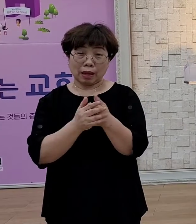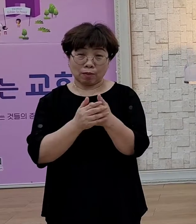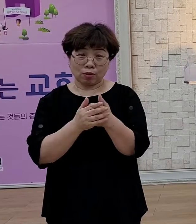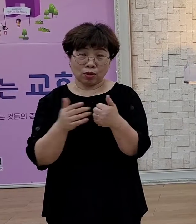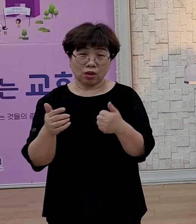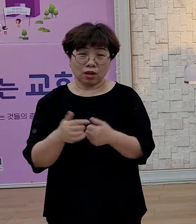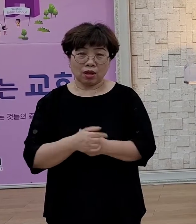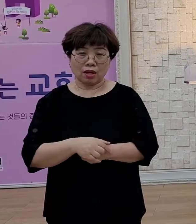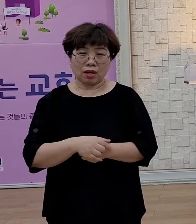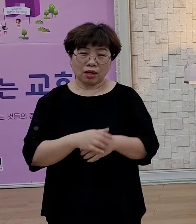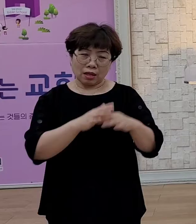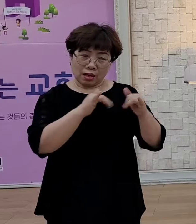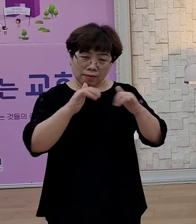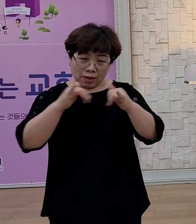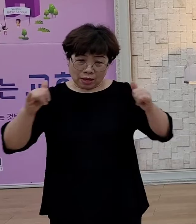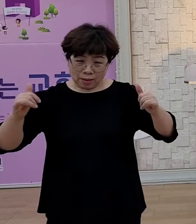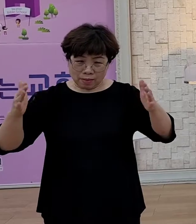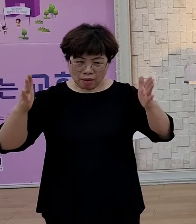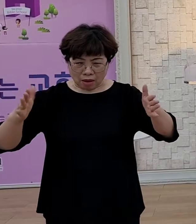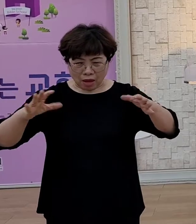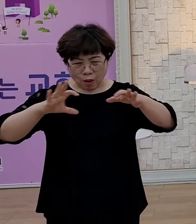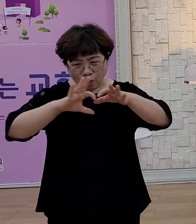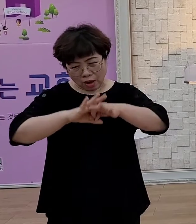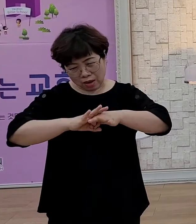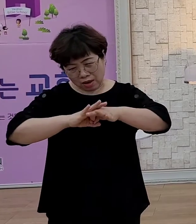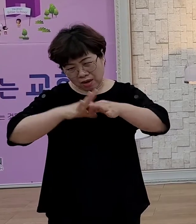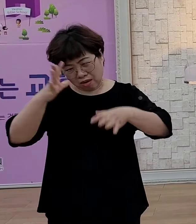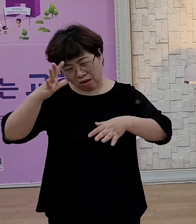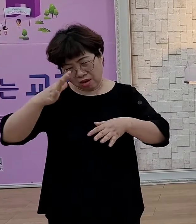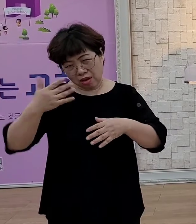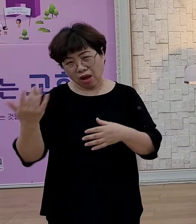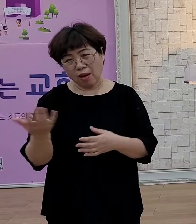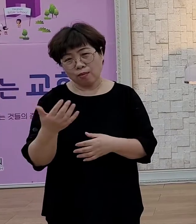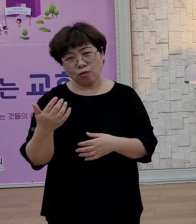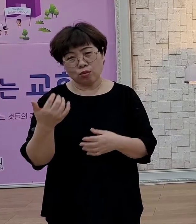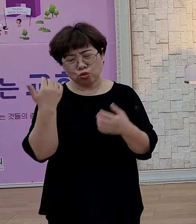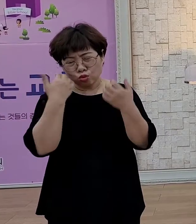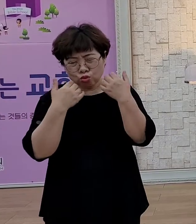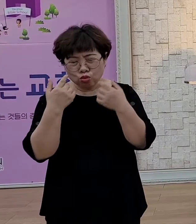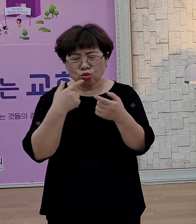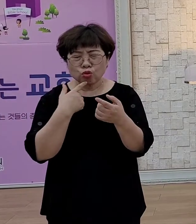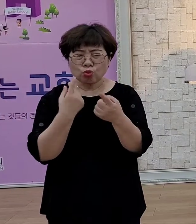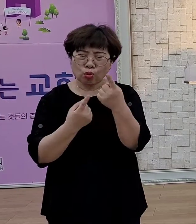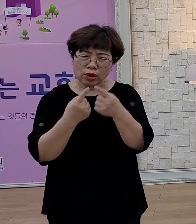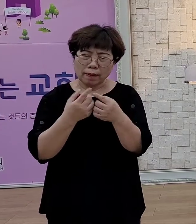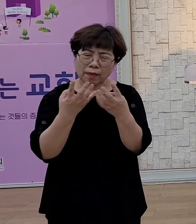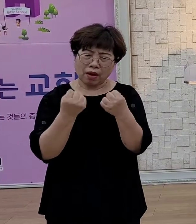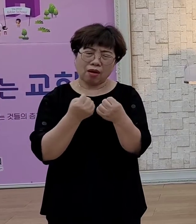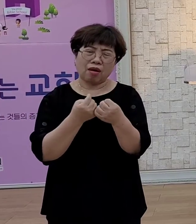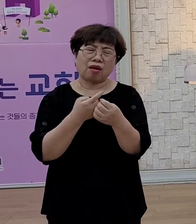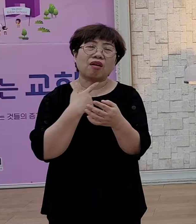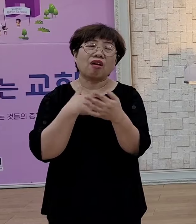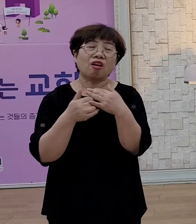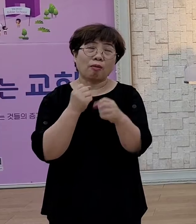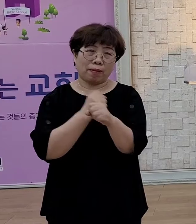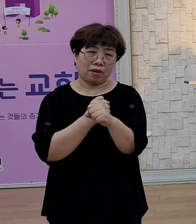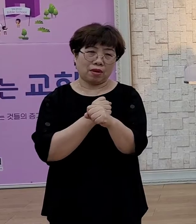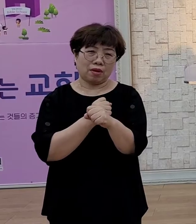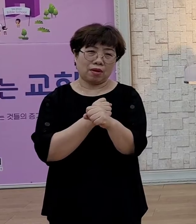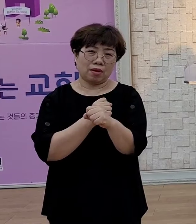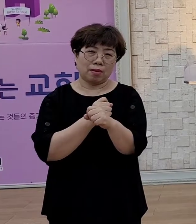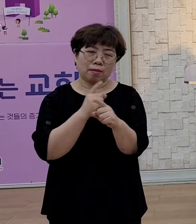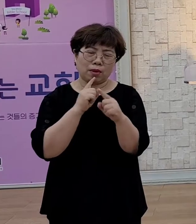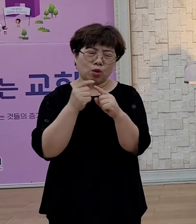저는 이 인간관계에 이 깨어지는 아픔을 누구보다도 많이 경험해 본 사람이에요. 말로 다 할